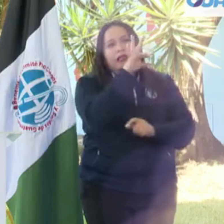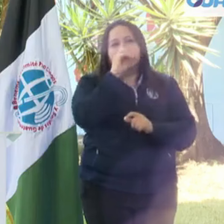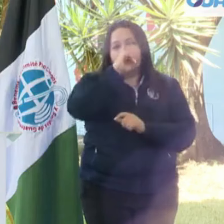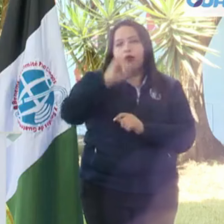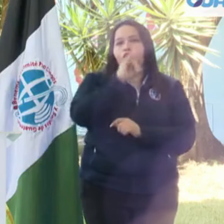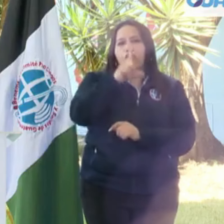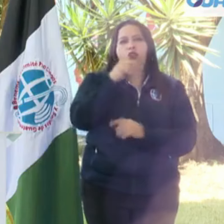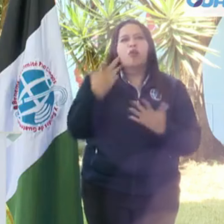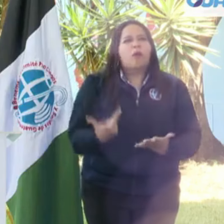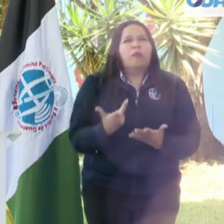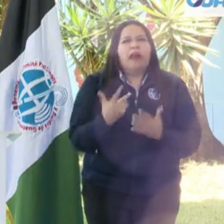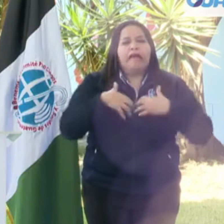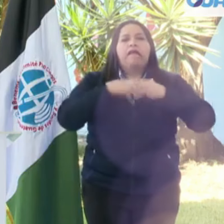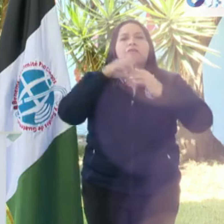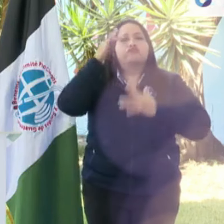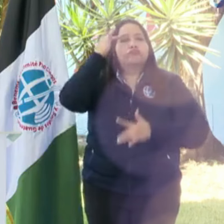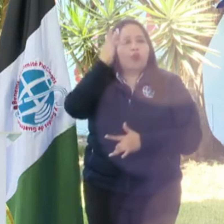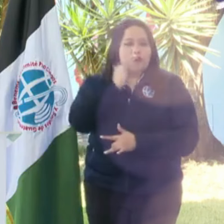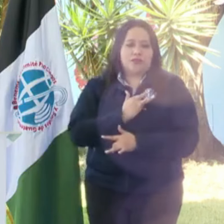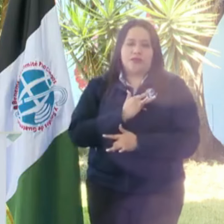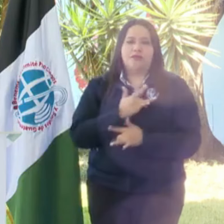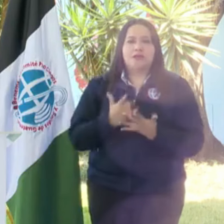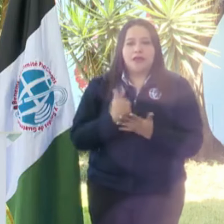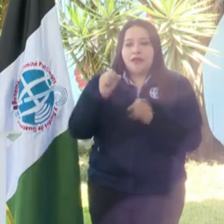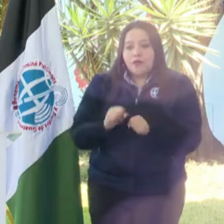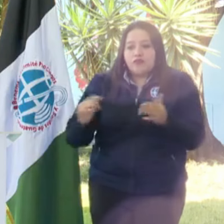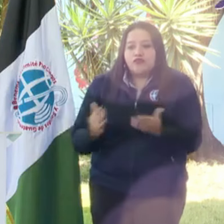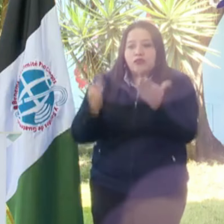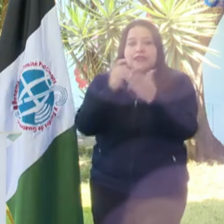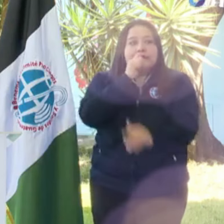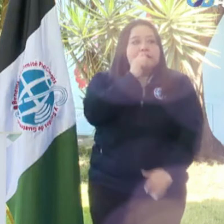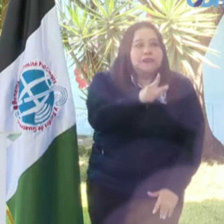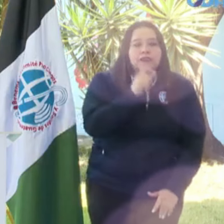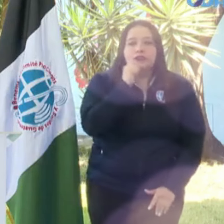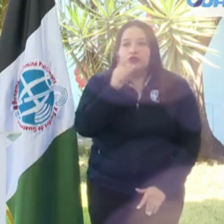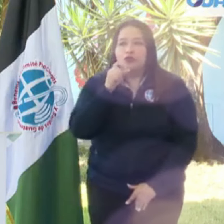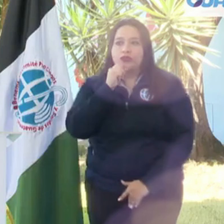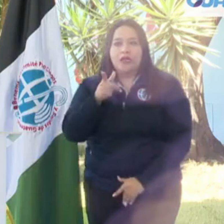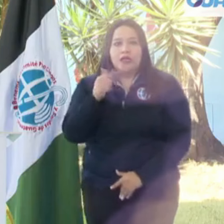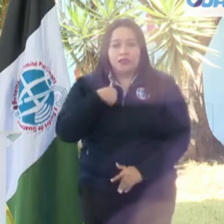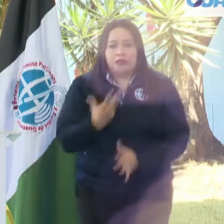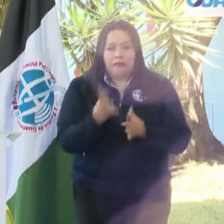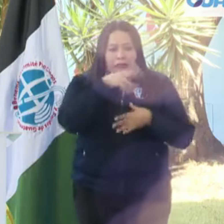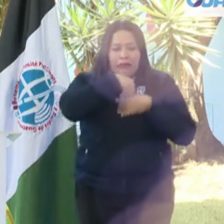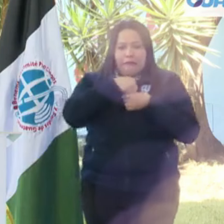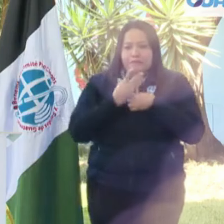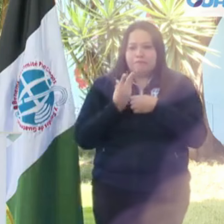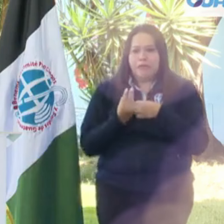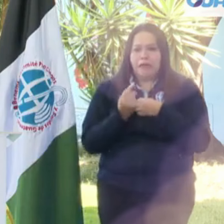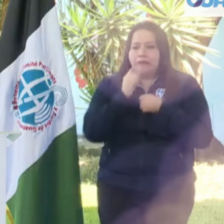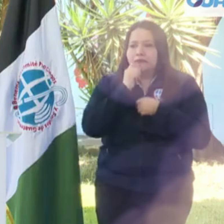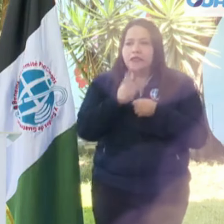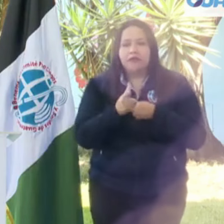crear conciencia y promover la denuncia. Que no nos dé miedo